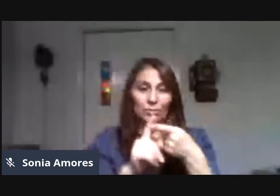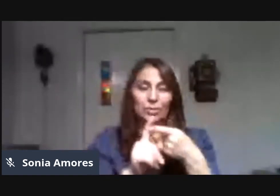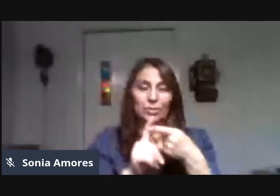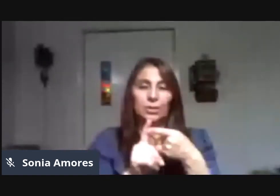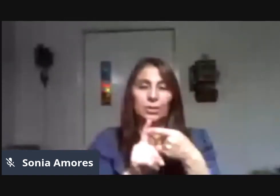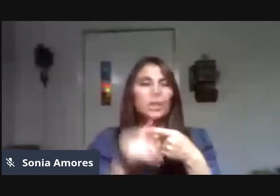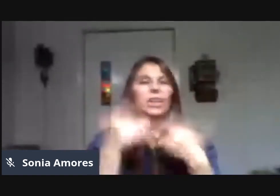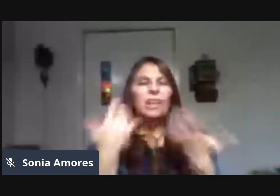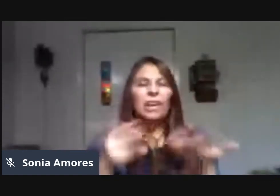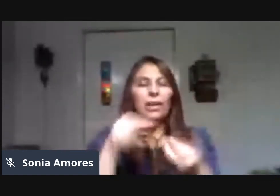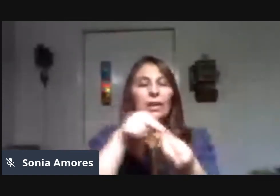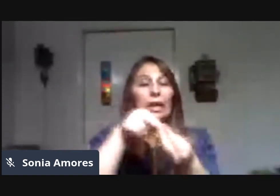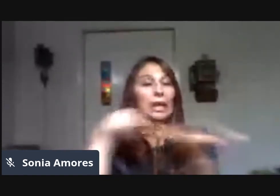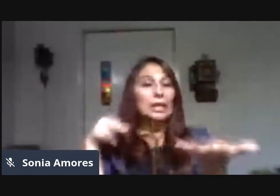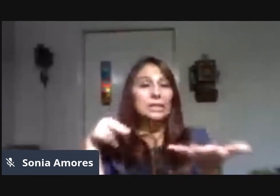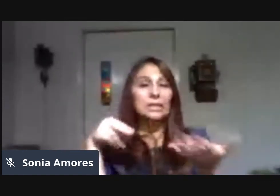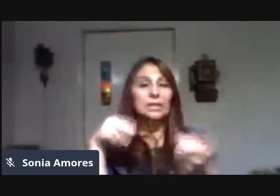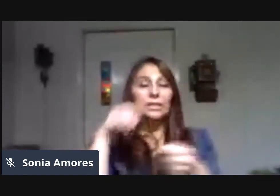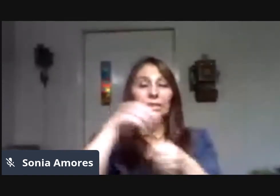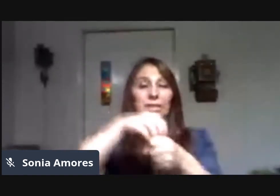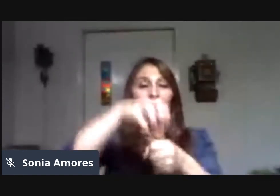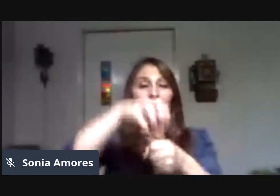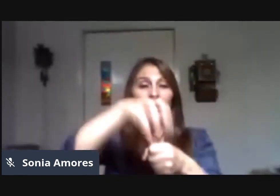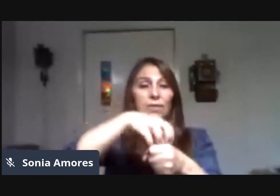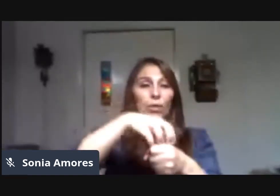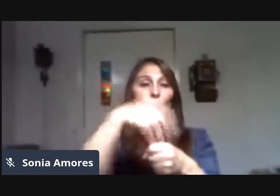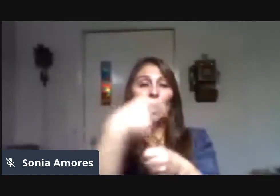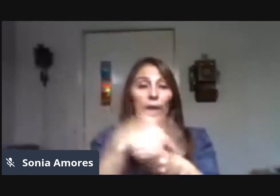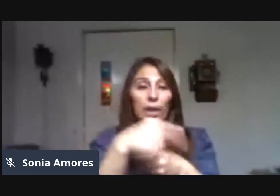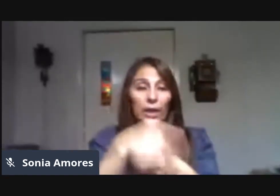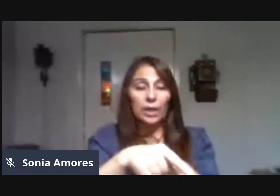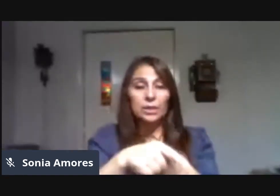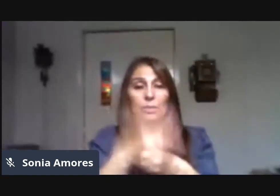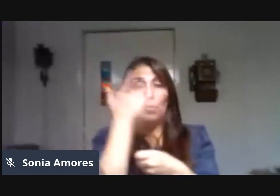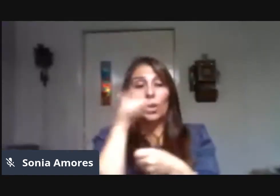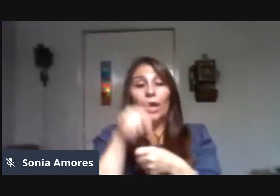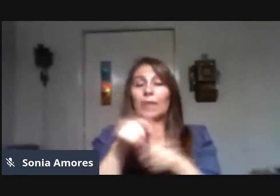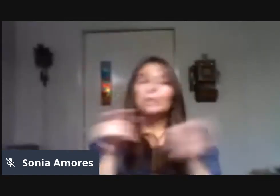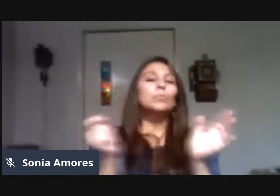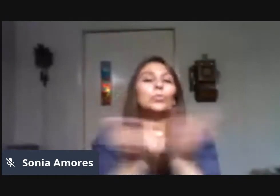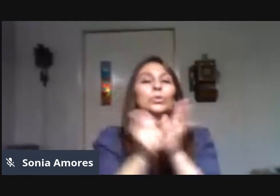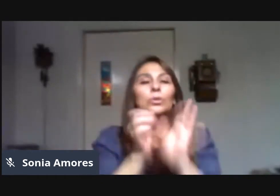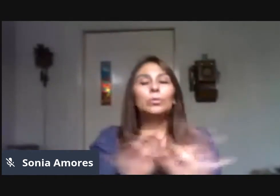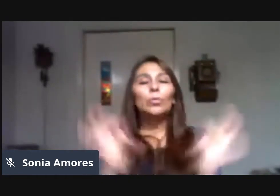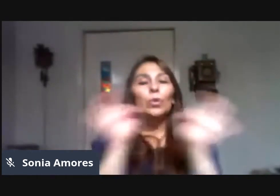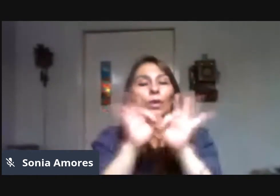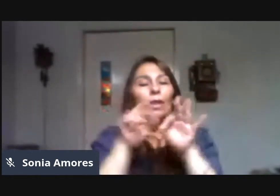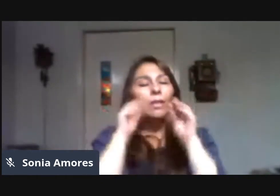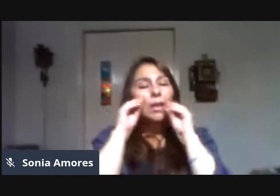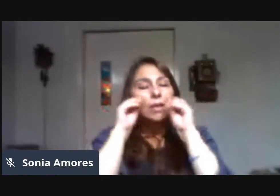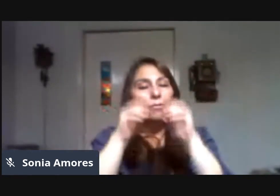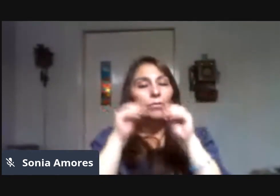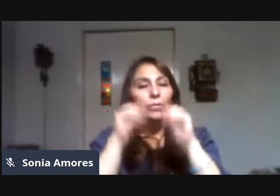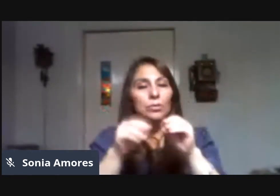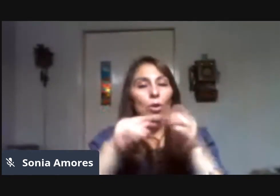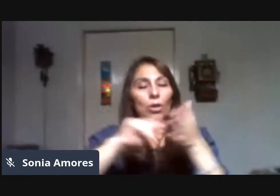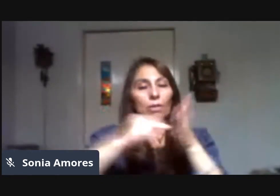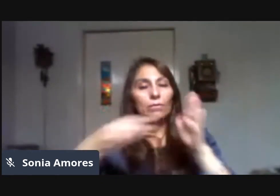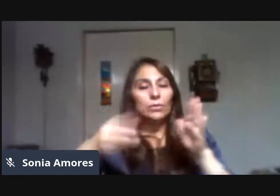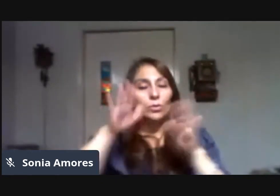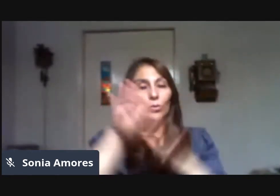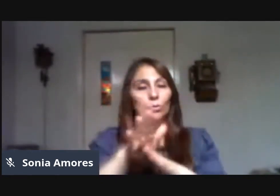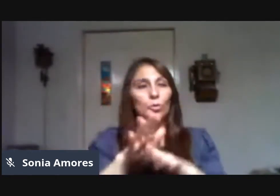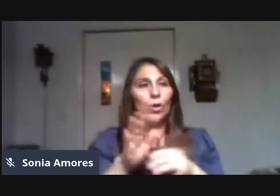civilización? Porque creo que es importante también en este espacio de formación definir cuáles son esos lugares de